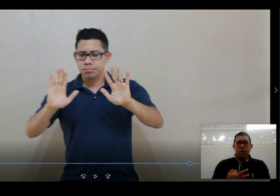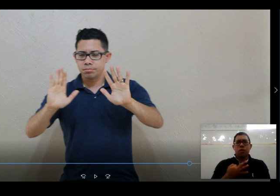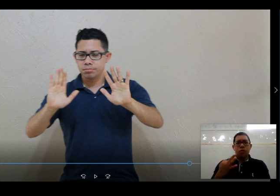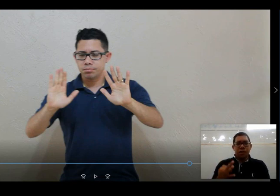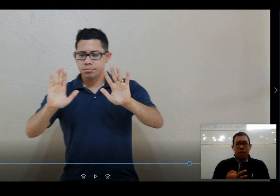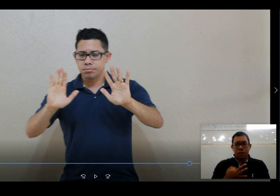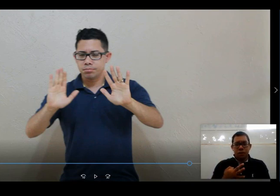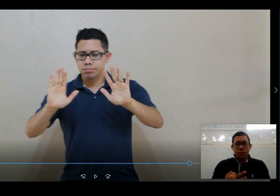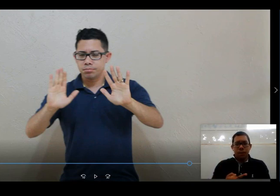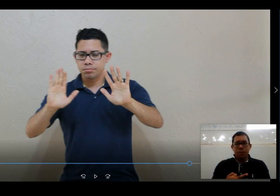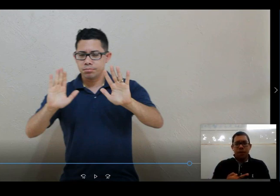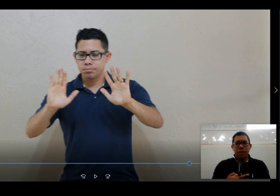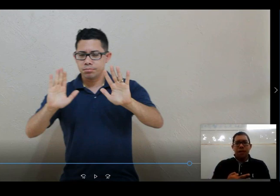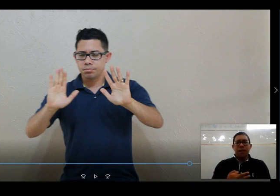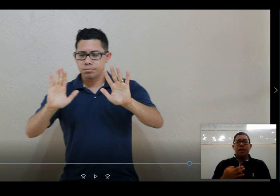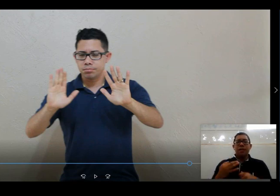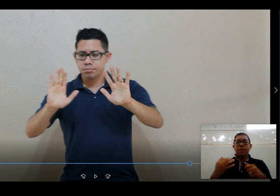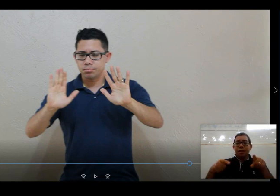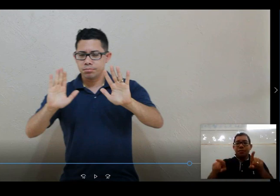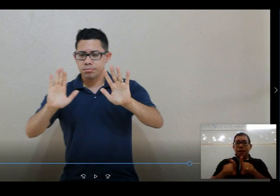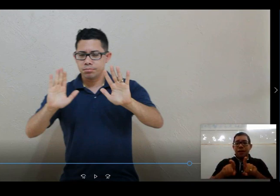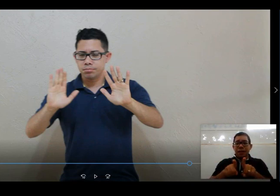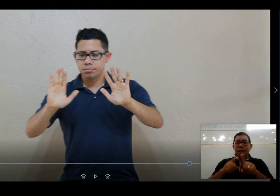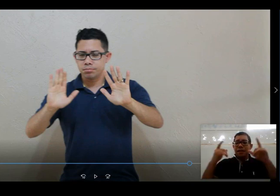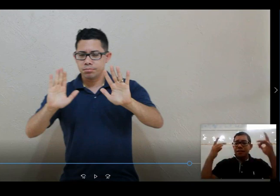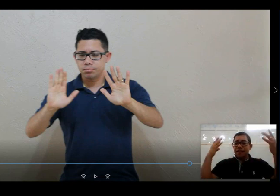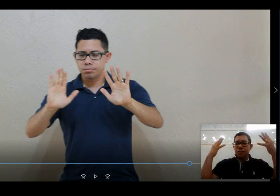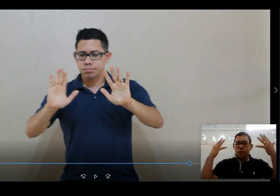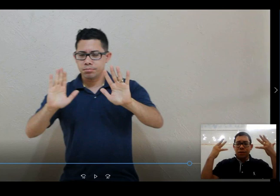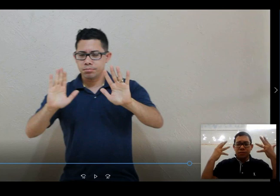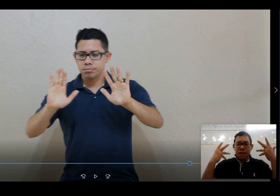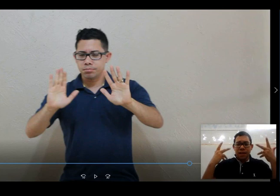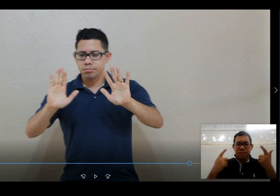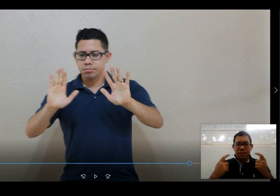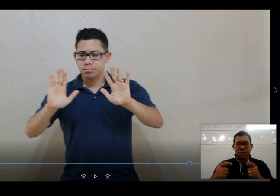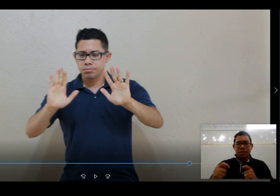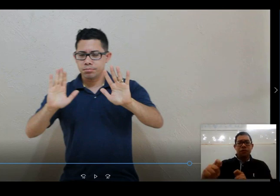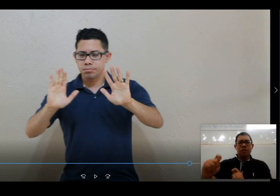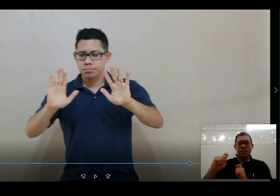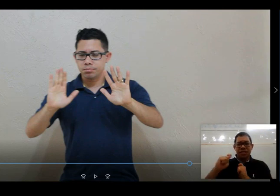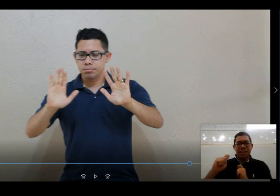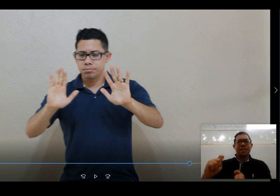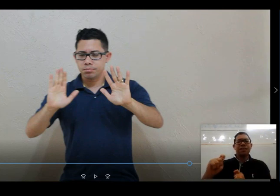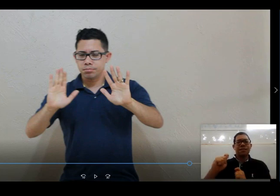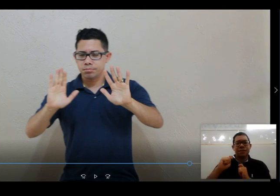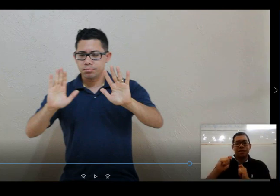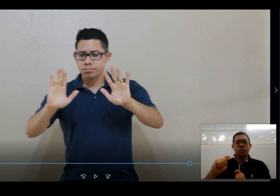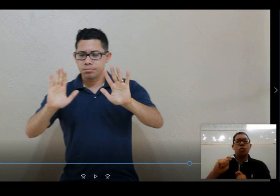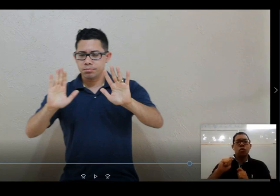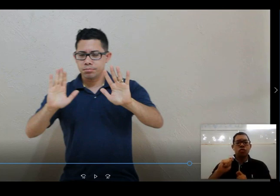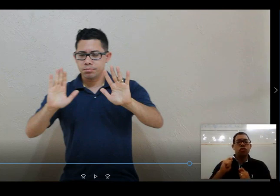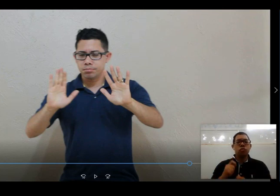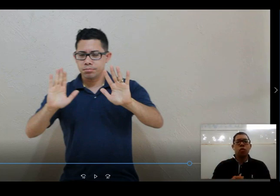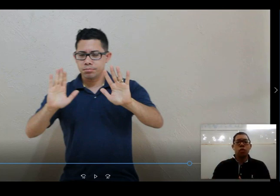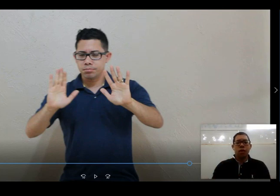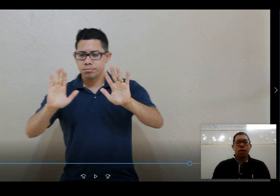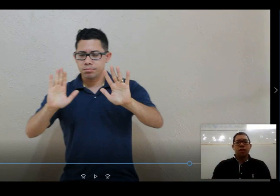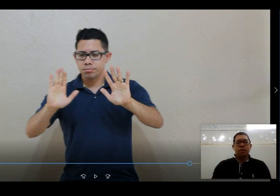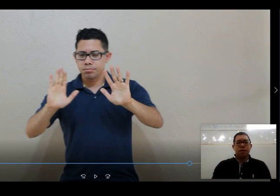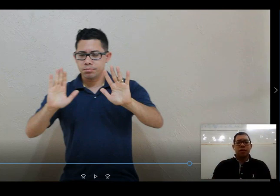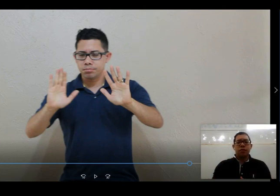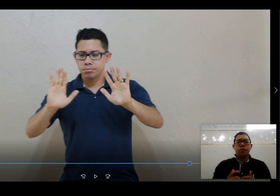persistindo com aquilo, né? E também ele estava com as feras. E eu fiz que a tentação